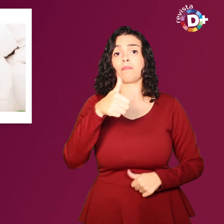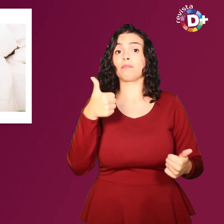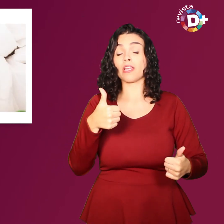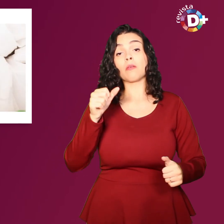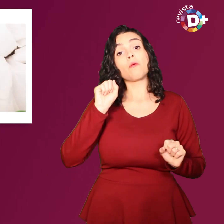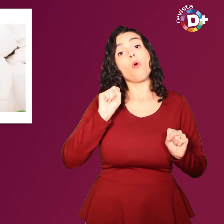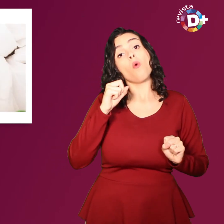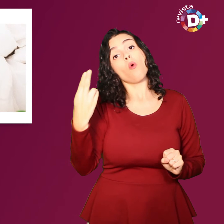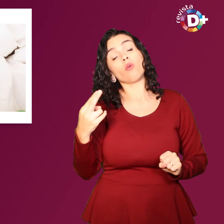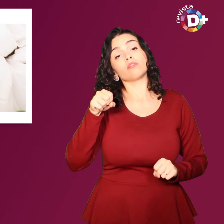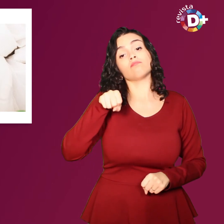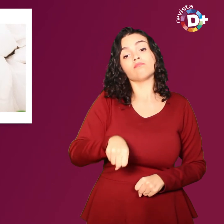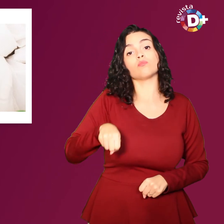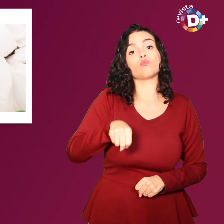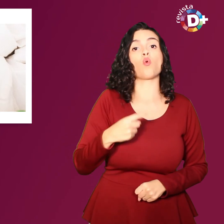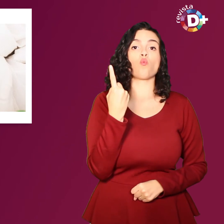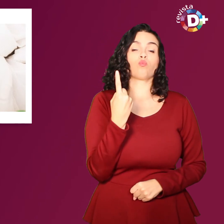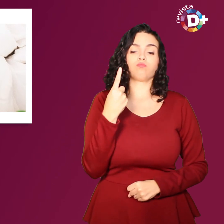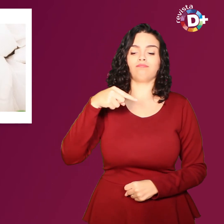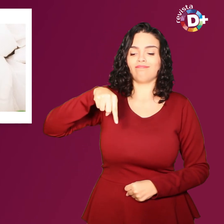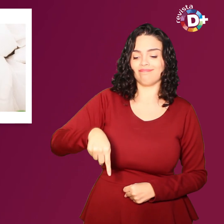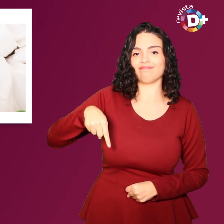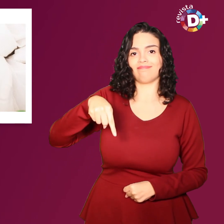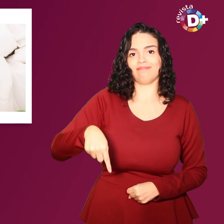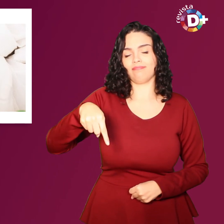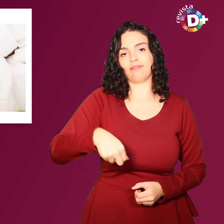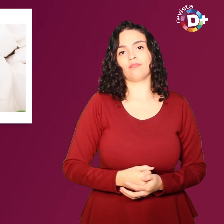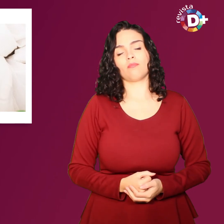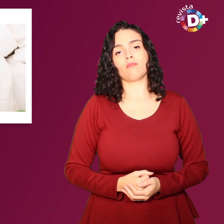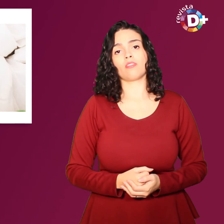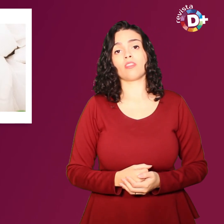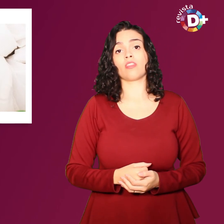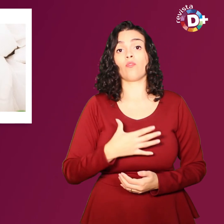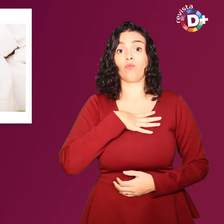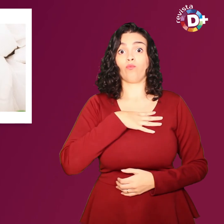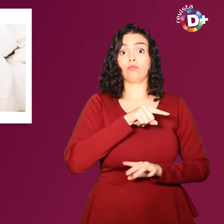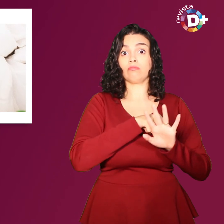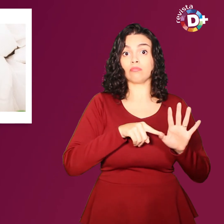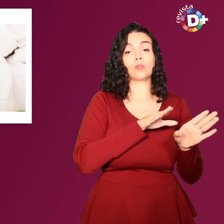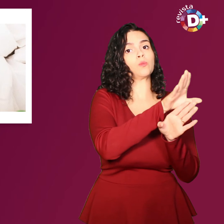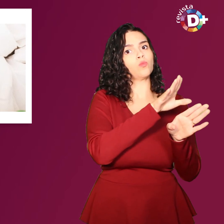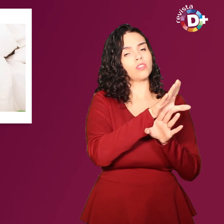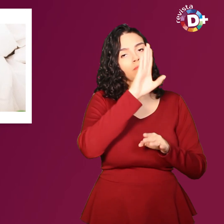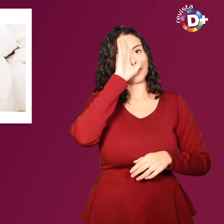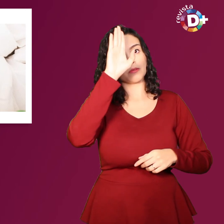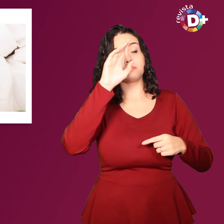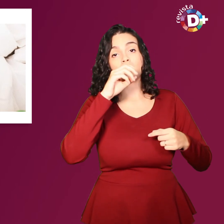uma bengala de apenas uma ponta. Pai de 6 filhos, ele diz que tem dado conselhos a todos, especialmente